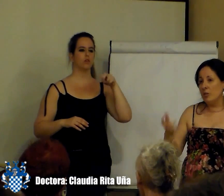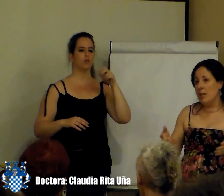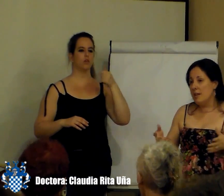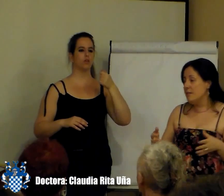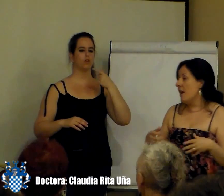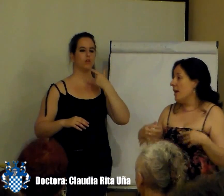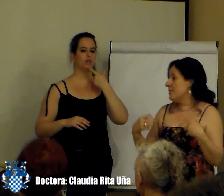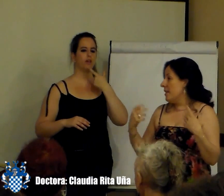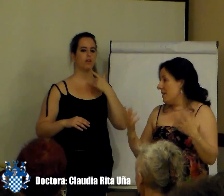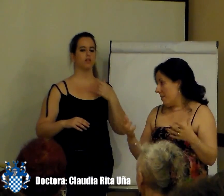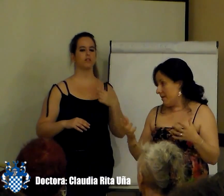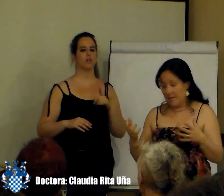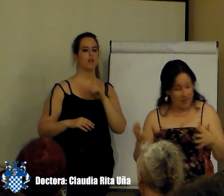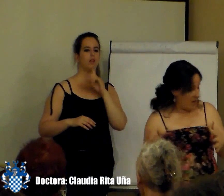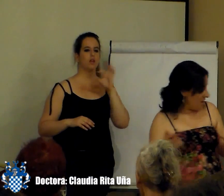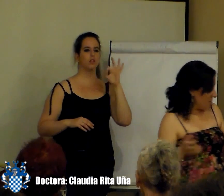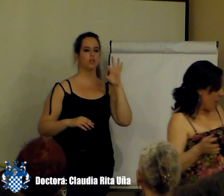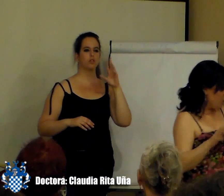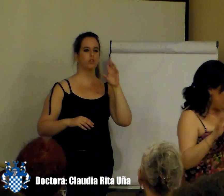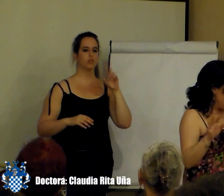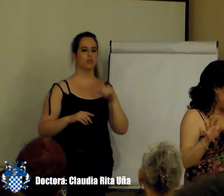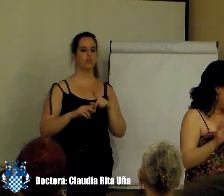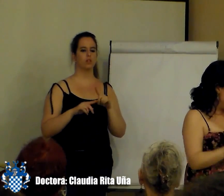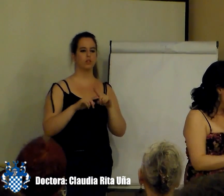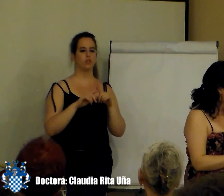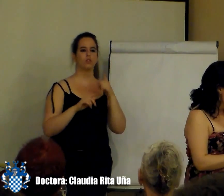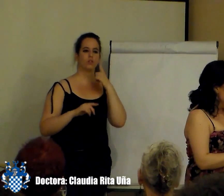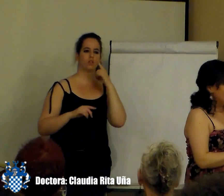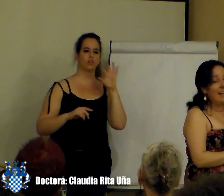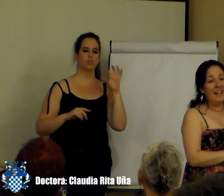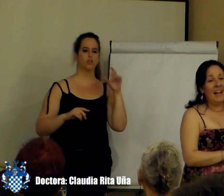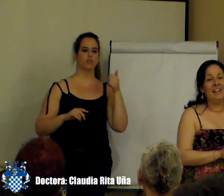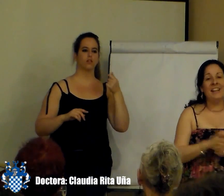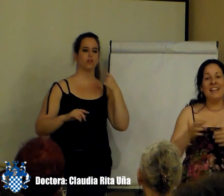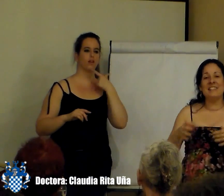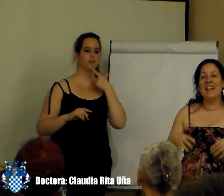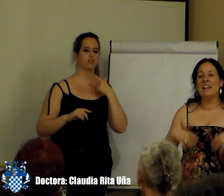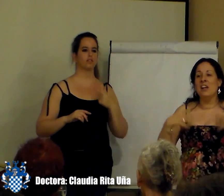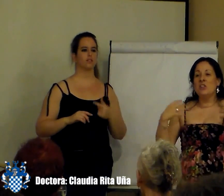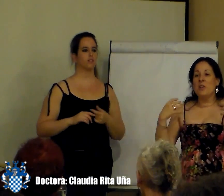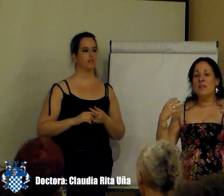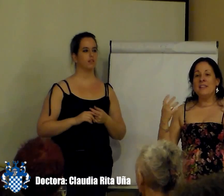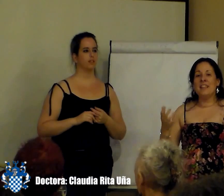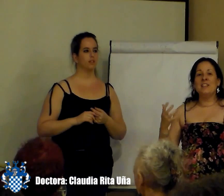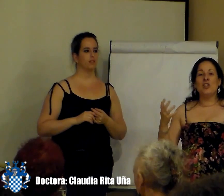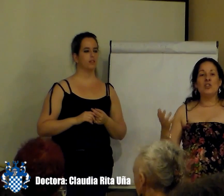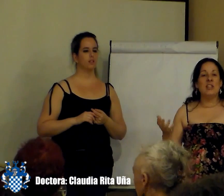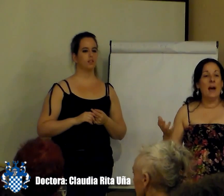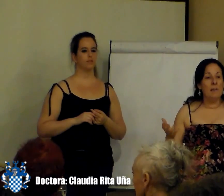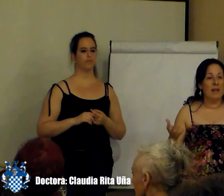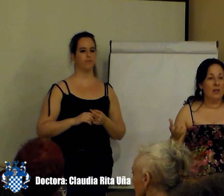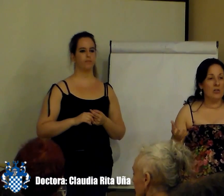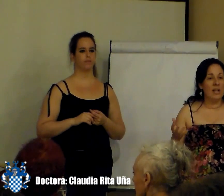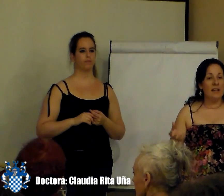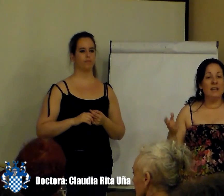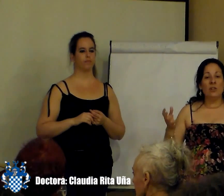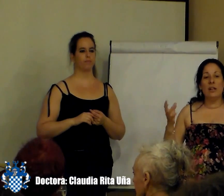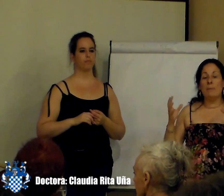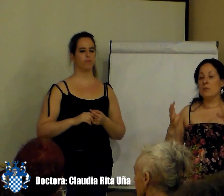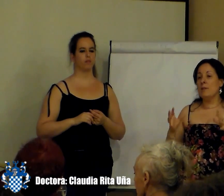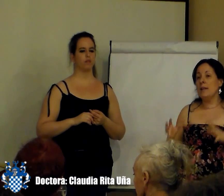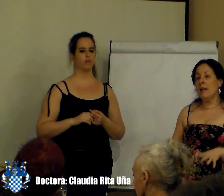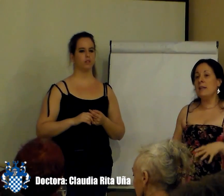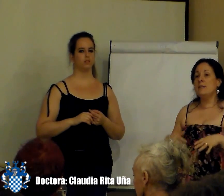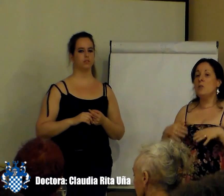malas noticias y demás, ¿sí? Ya ustedes ya saben. Tratar de ser de ser sociable, o sea, dentro